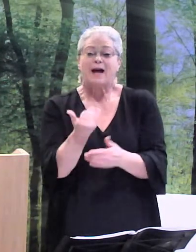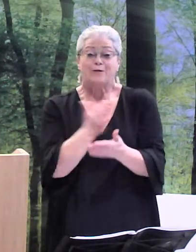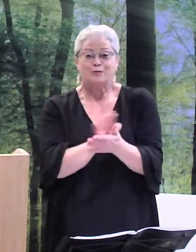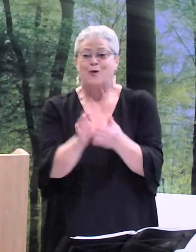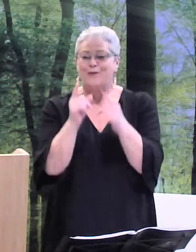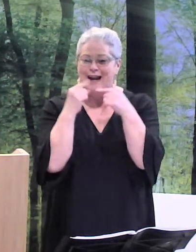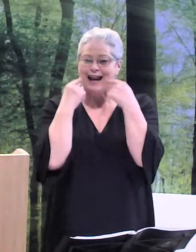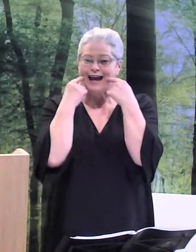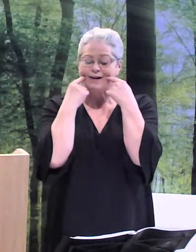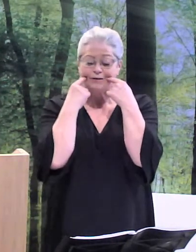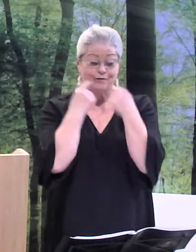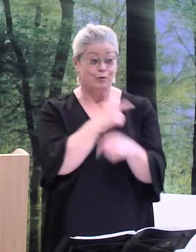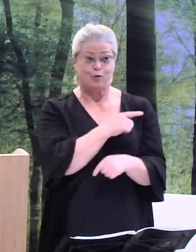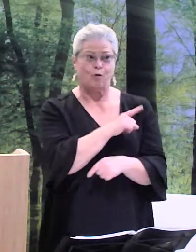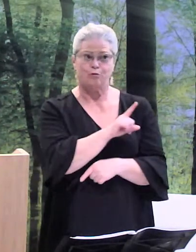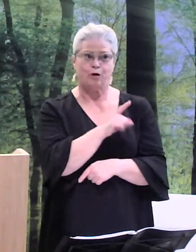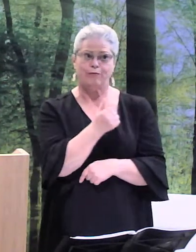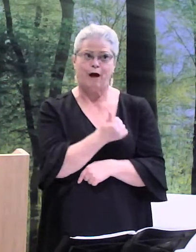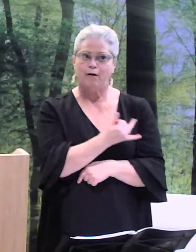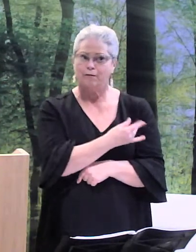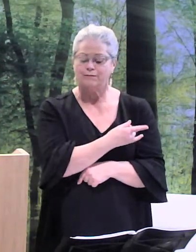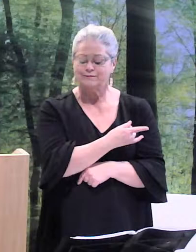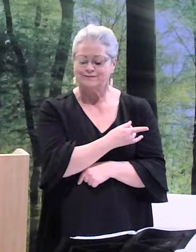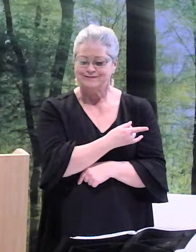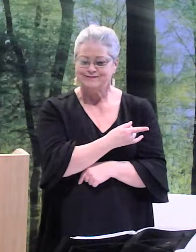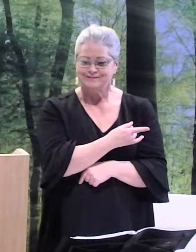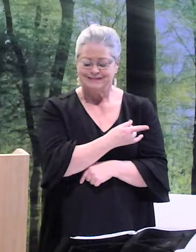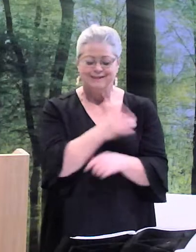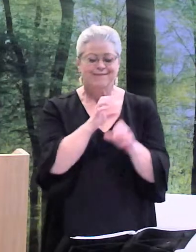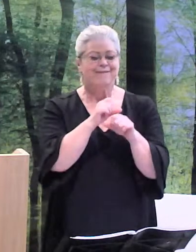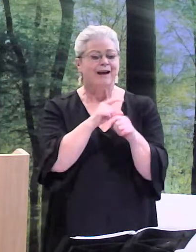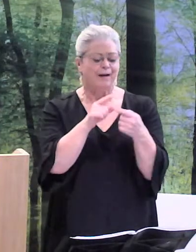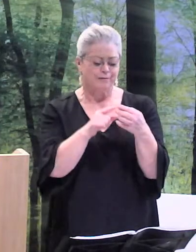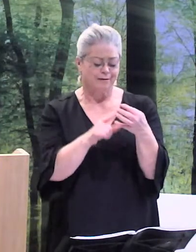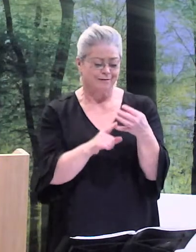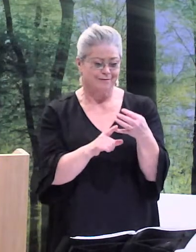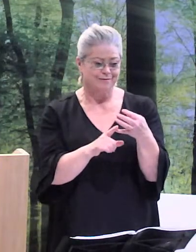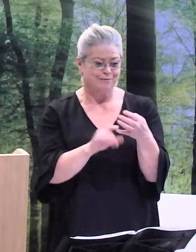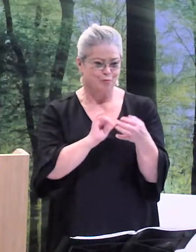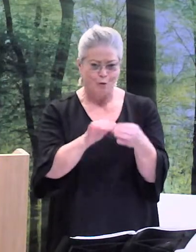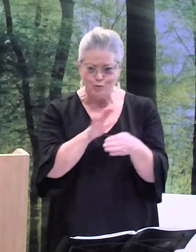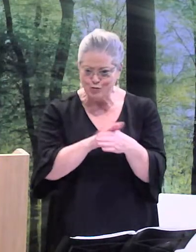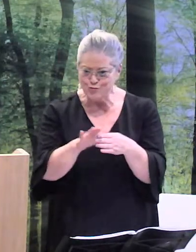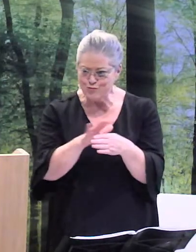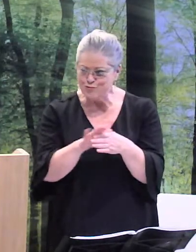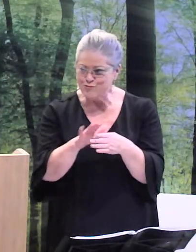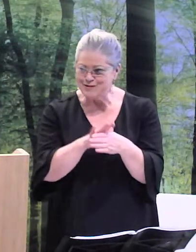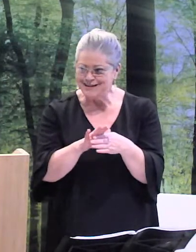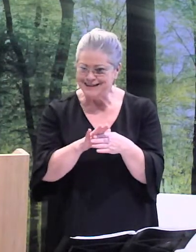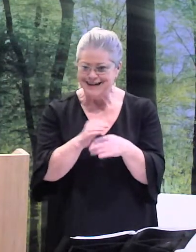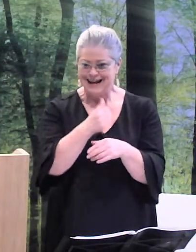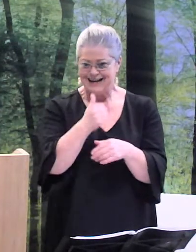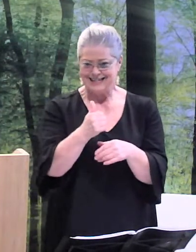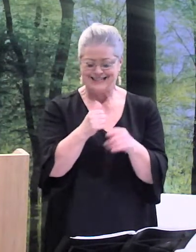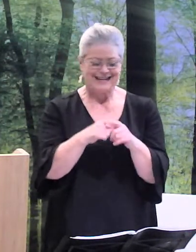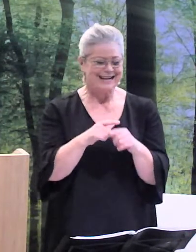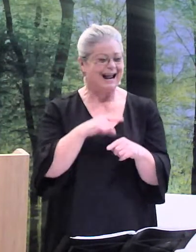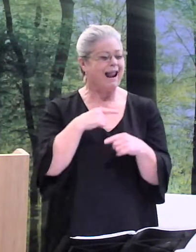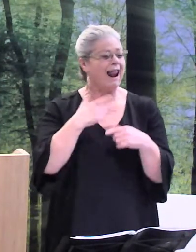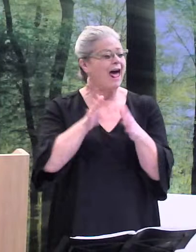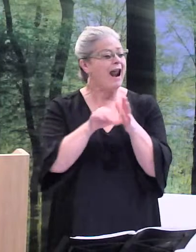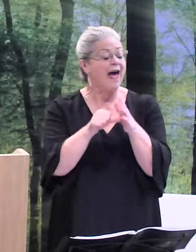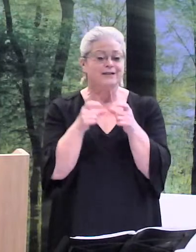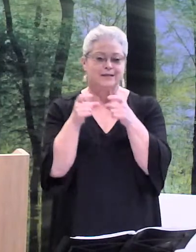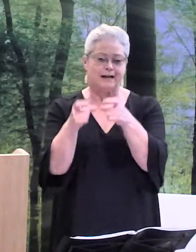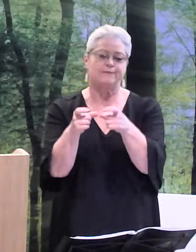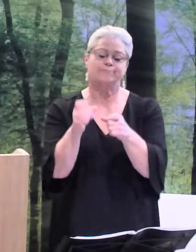lach was voor jou geen dag. Van vele dingen had je nooit genoeg, alleen je laatste reis